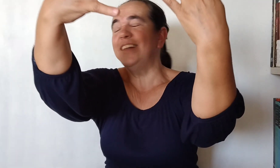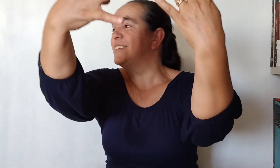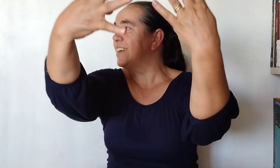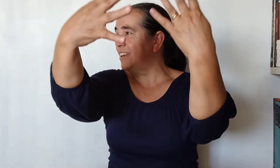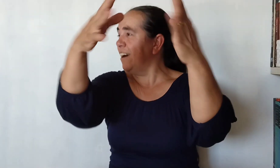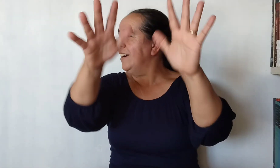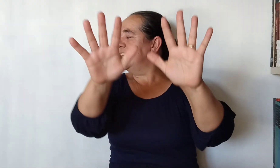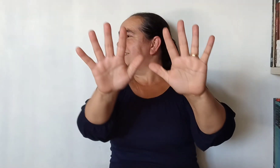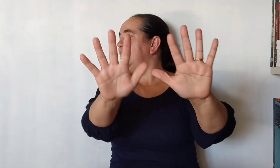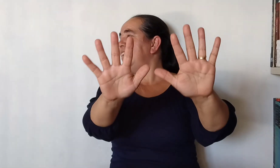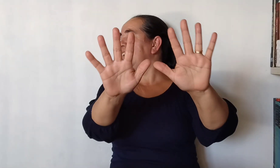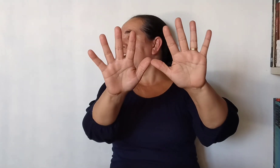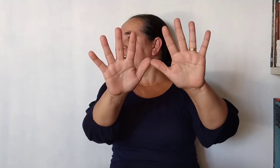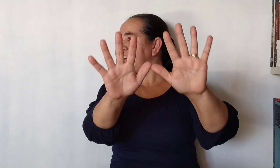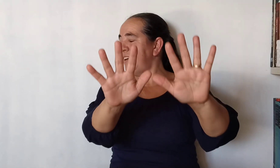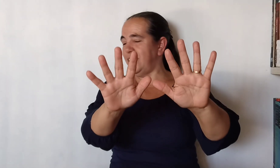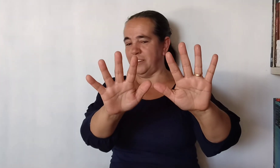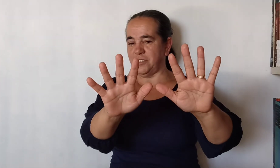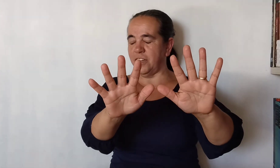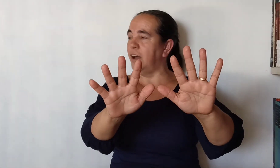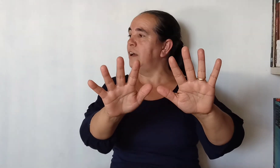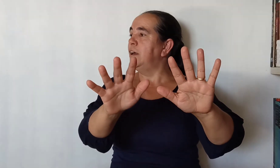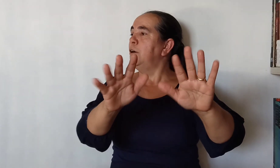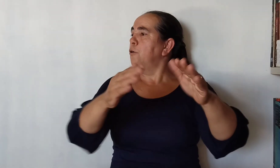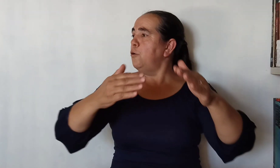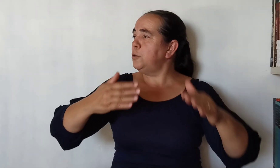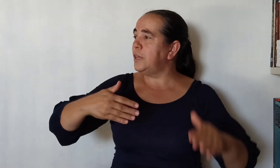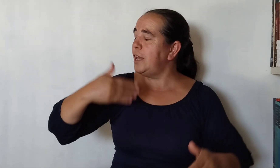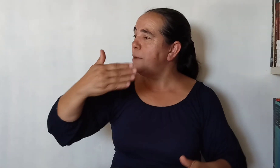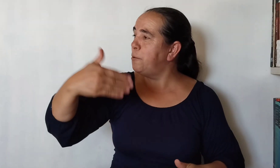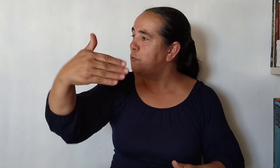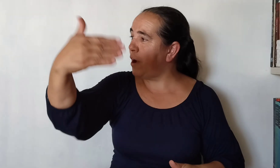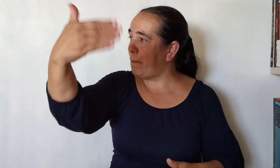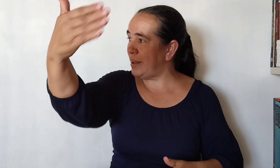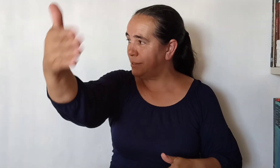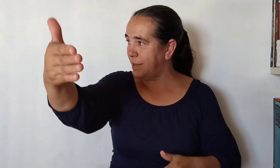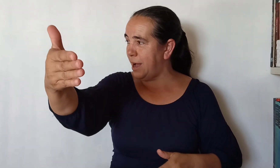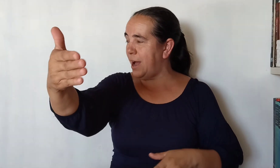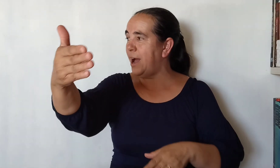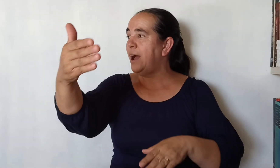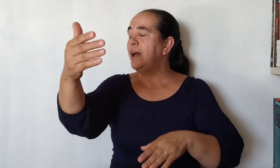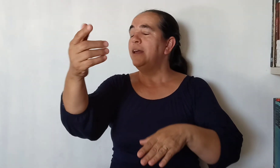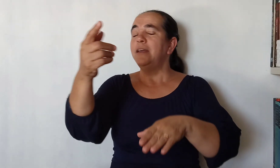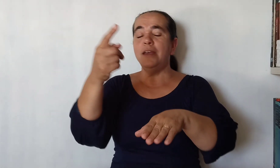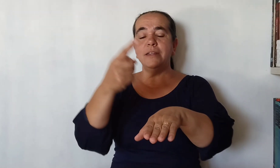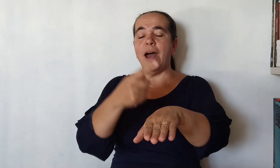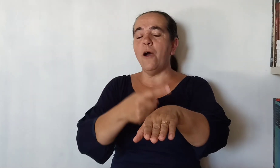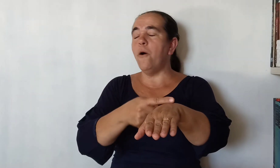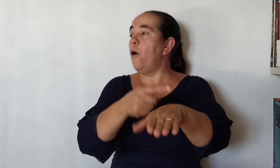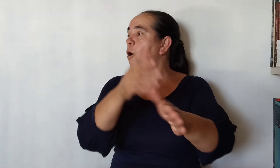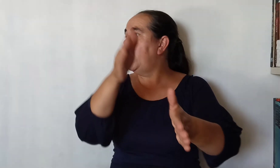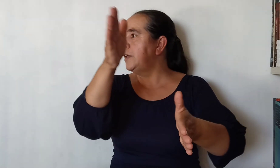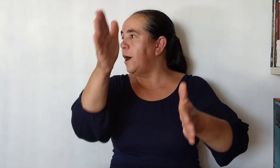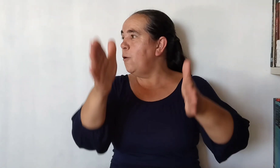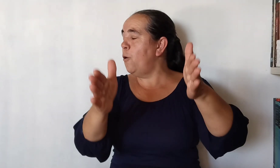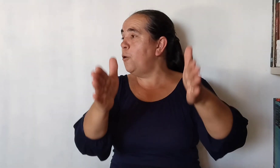eles aqui, ó. Deixa. O tempo vai passar. E na hora ou